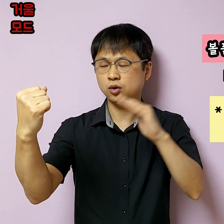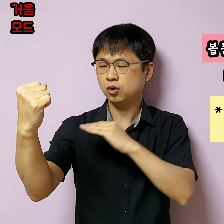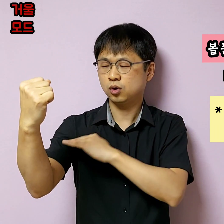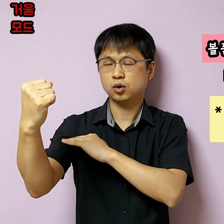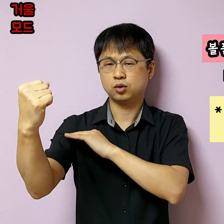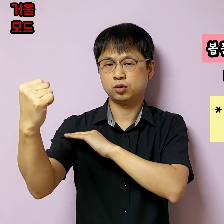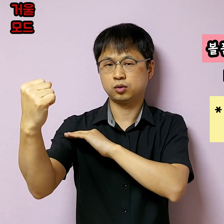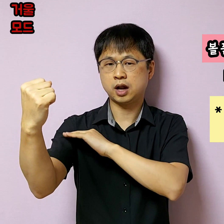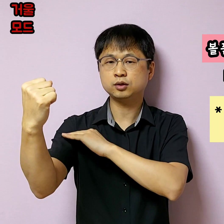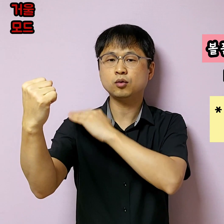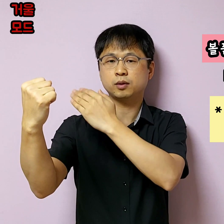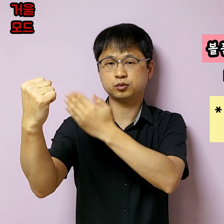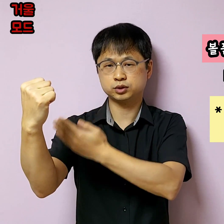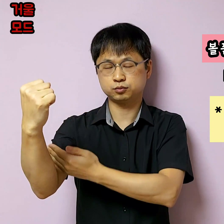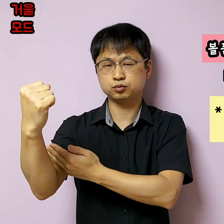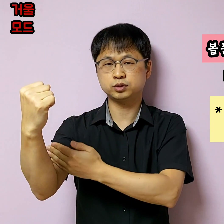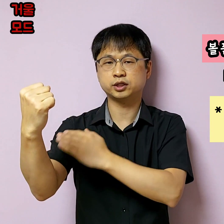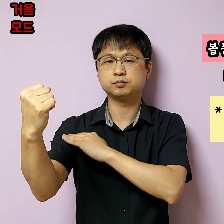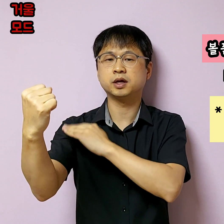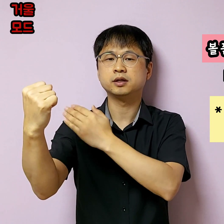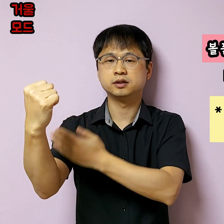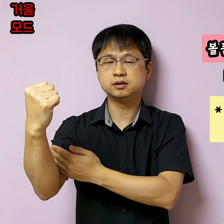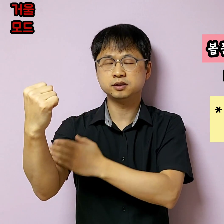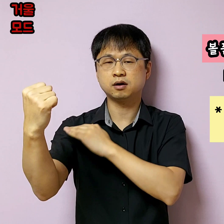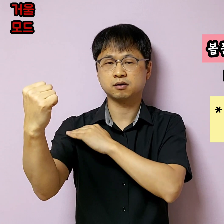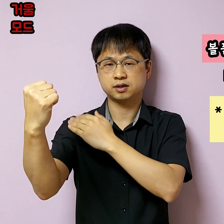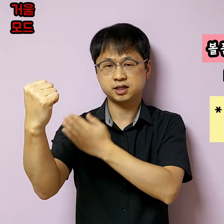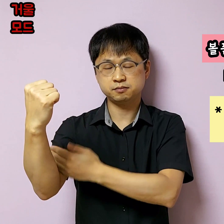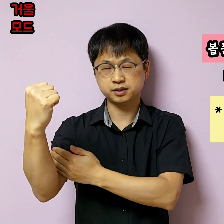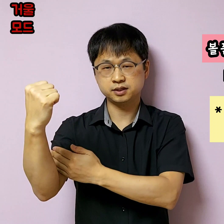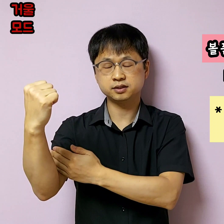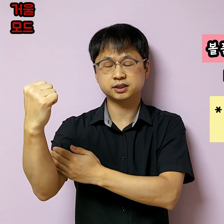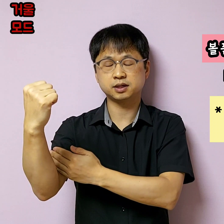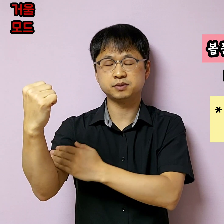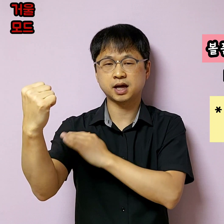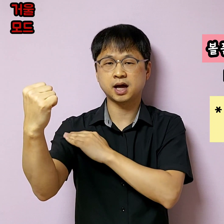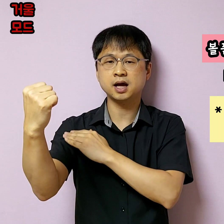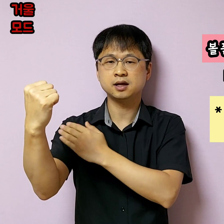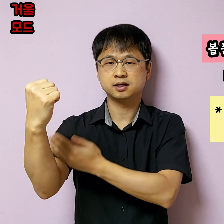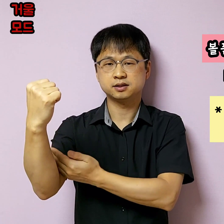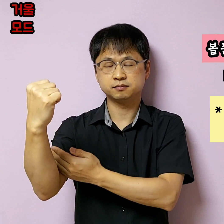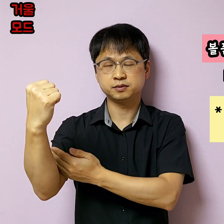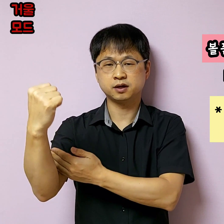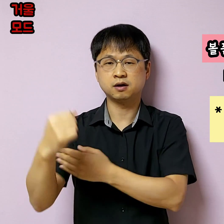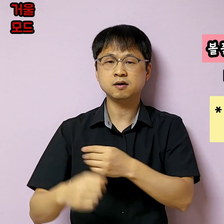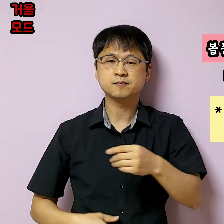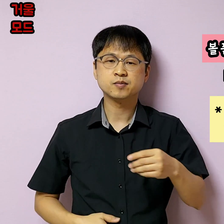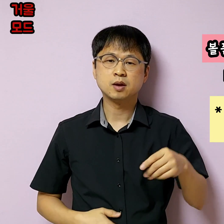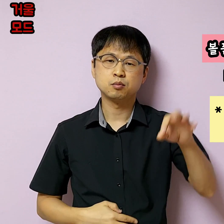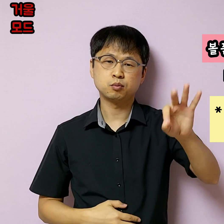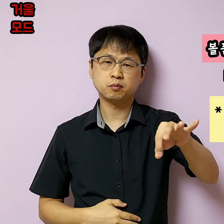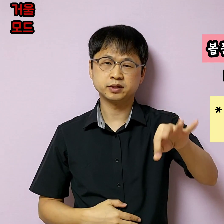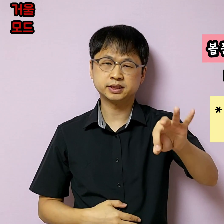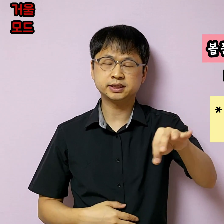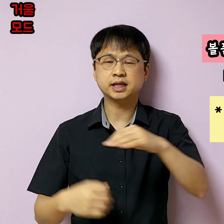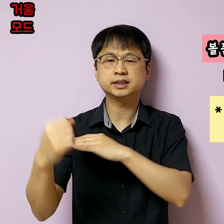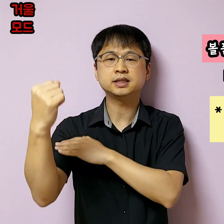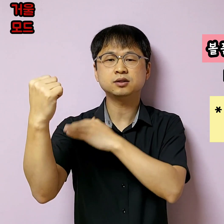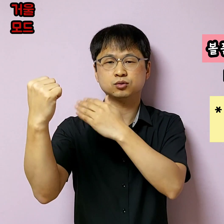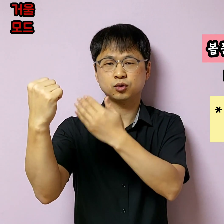팔로 알통의 모습 둥글게 해주면 능력, 힘 이런 뜻이 됩니다. 능력, 볼품없는 시시한 실력으로